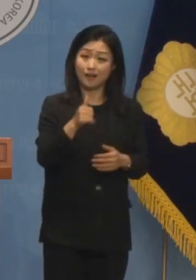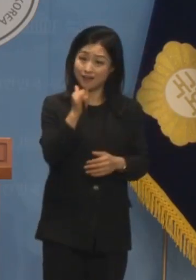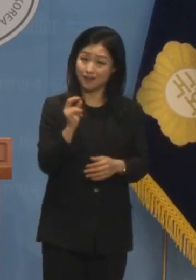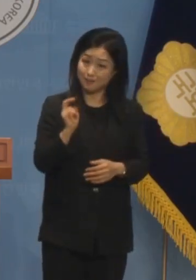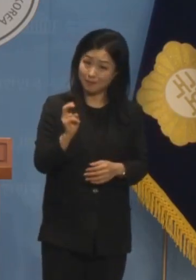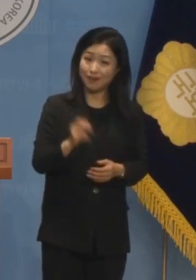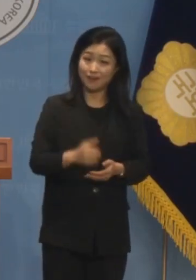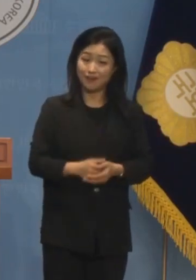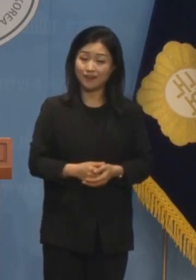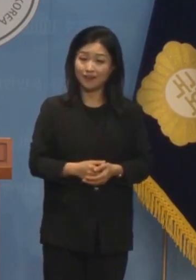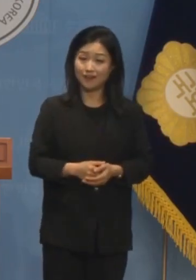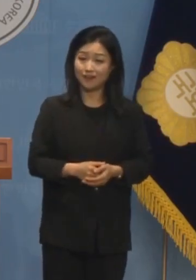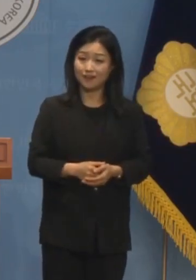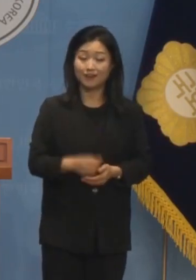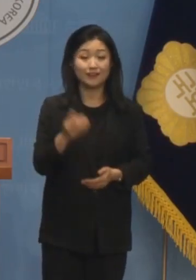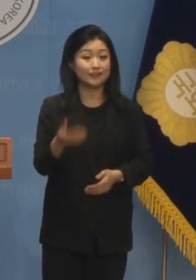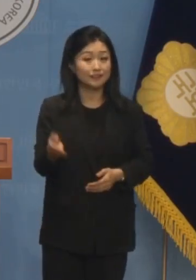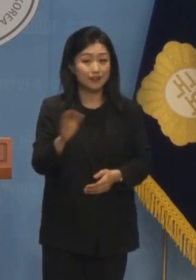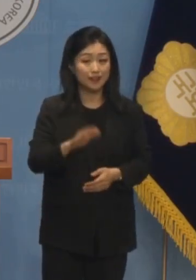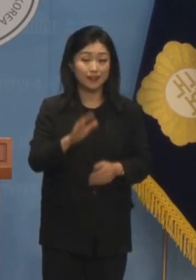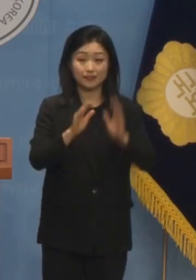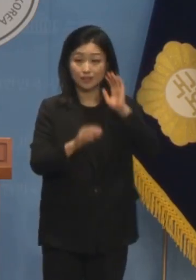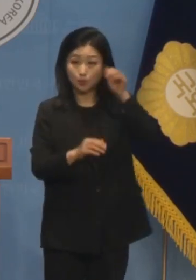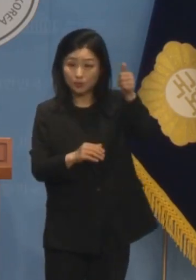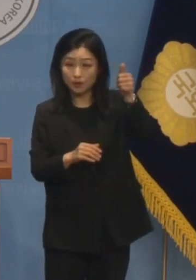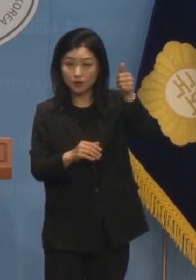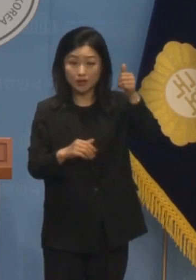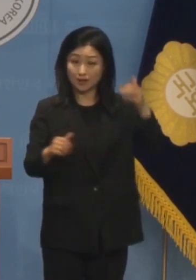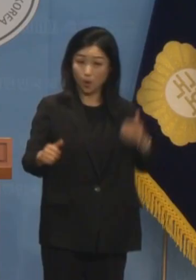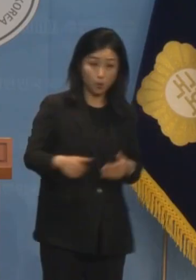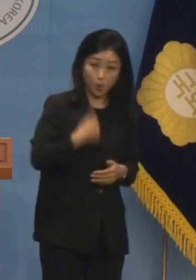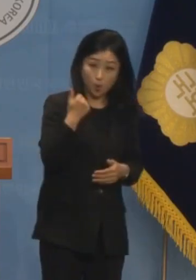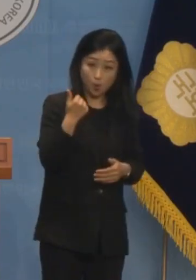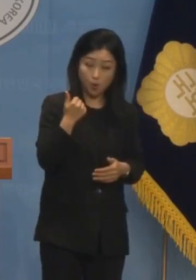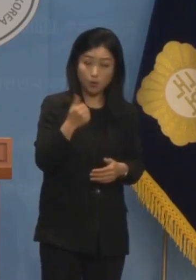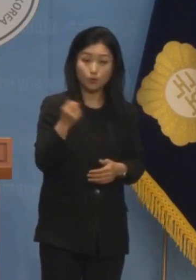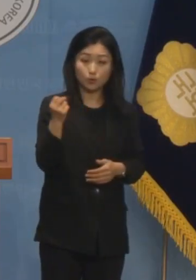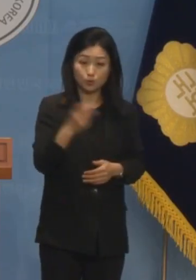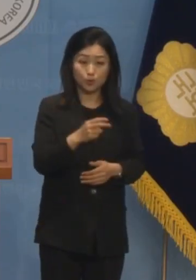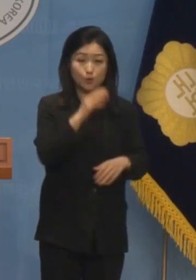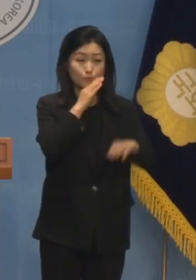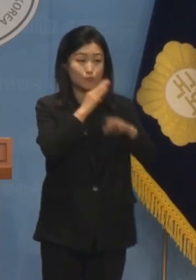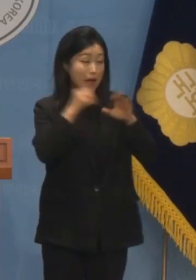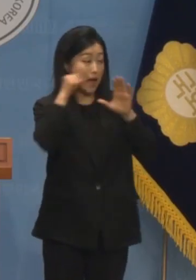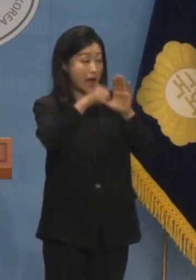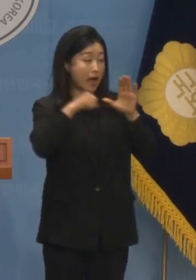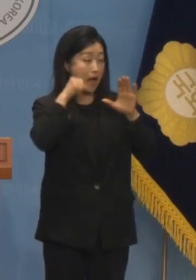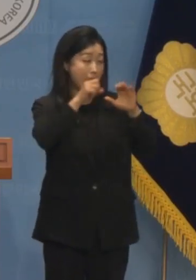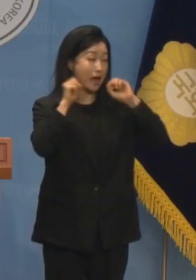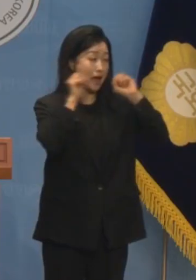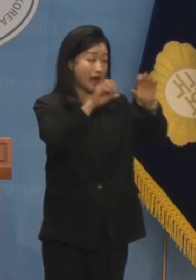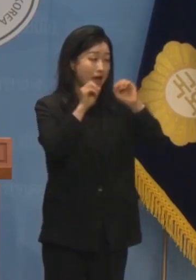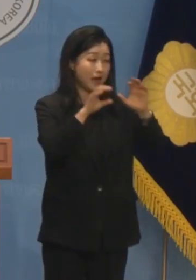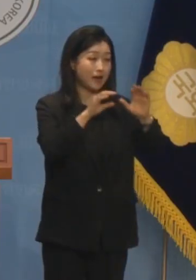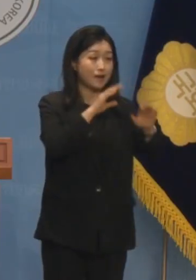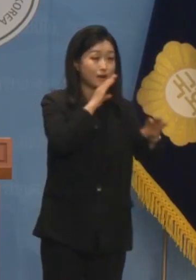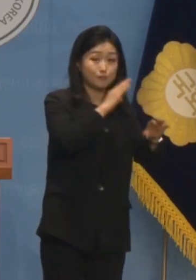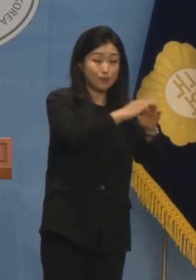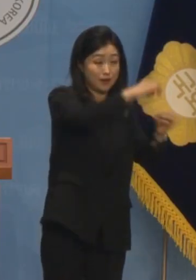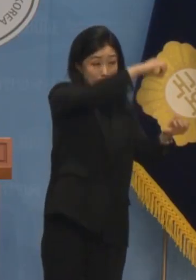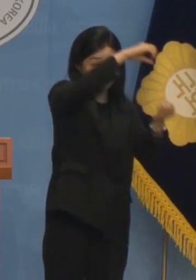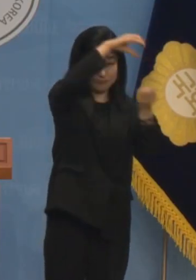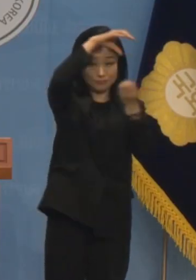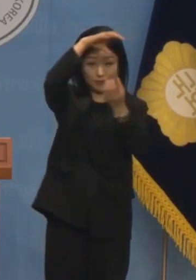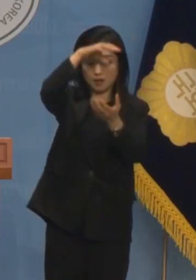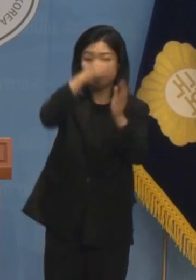있습니다. 하지만 윤 대통령의 경로도 강화된 대북 확성기 방송도 날아오는 풍선을 막지